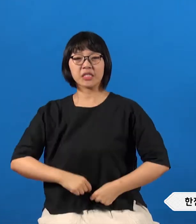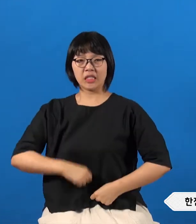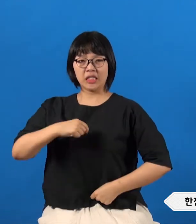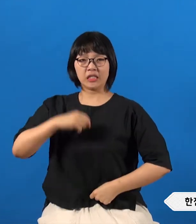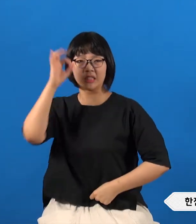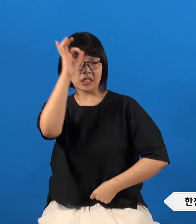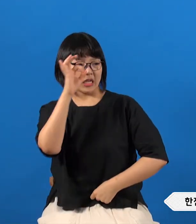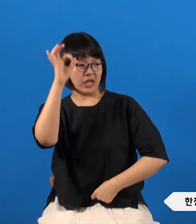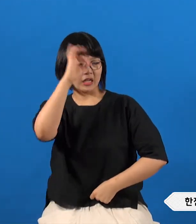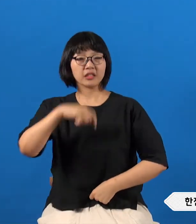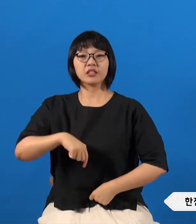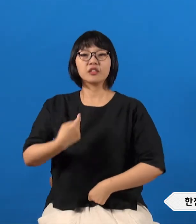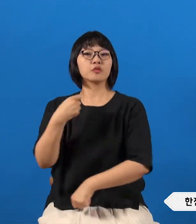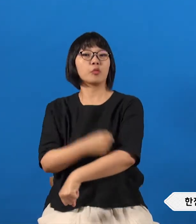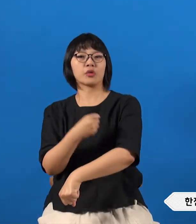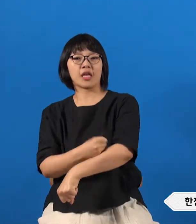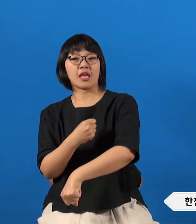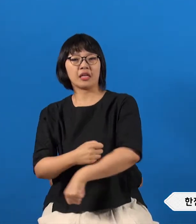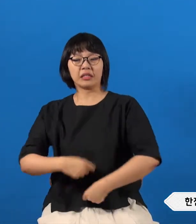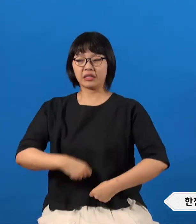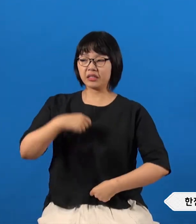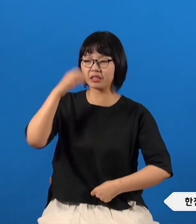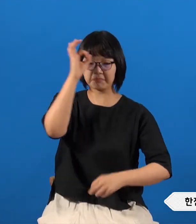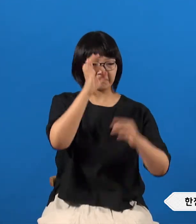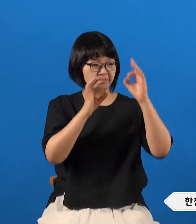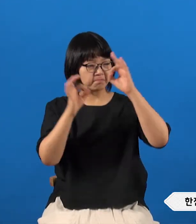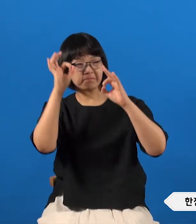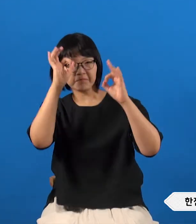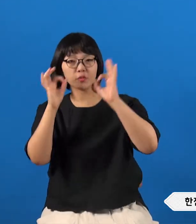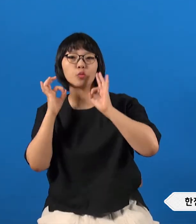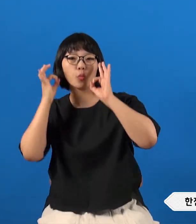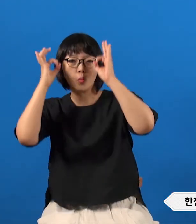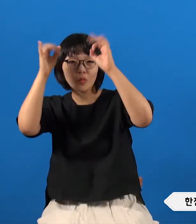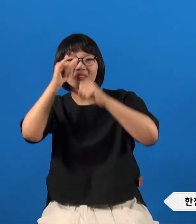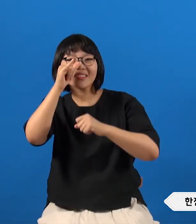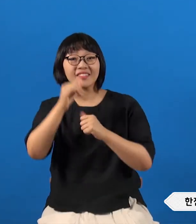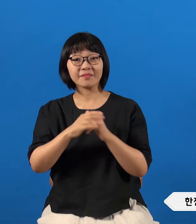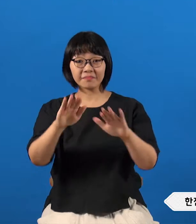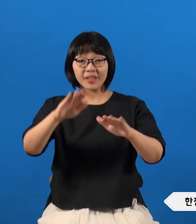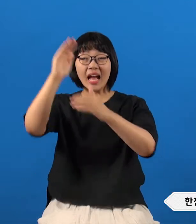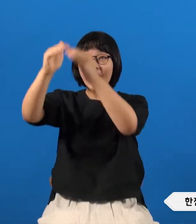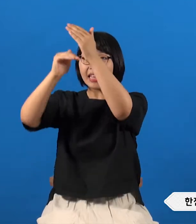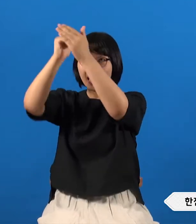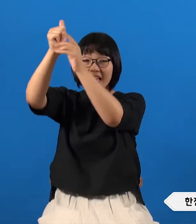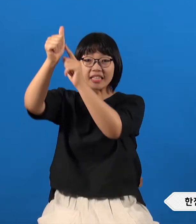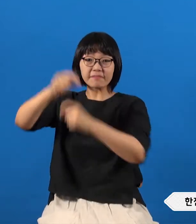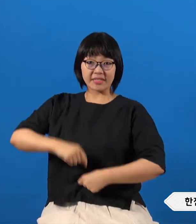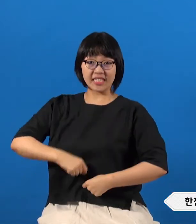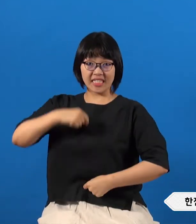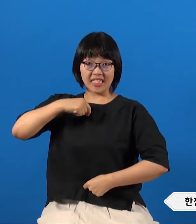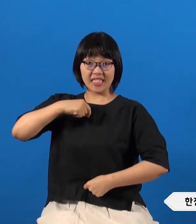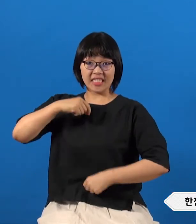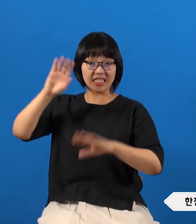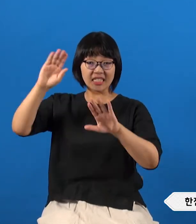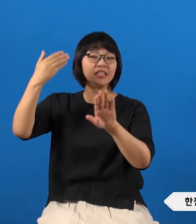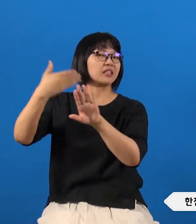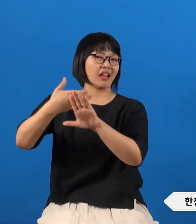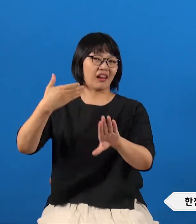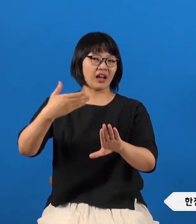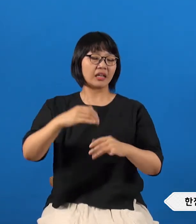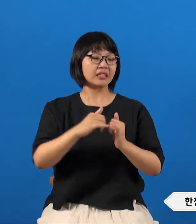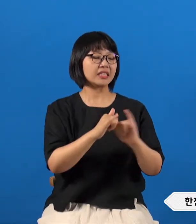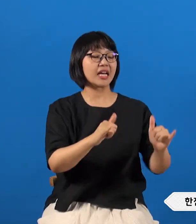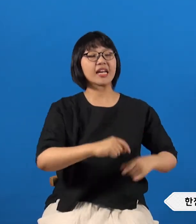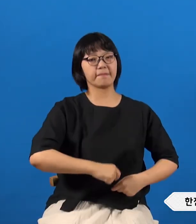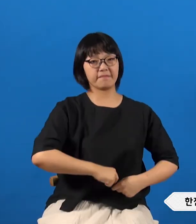의를 쌓습니다. 인간의 의를 쌓습니다. 아까 하나님의 의, 의에 대해서 잠시 얘기했는데 그